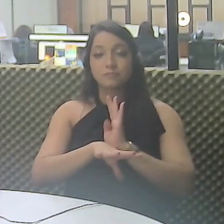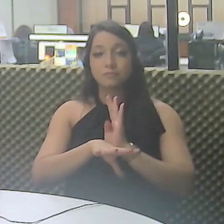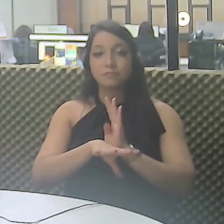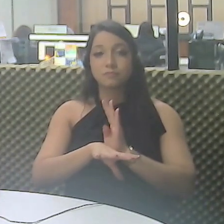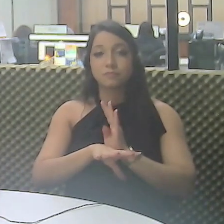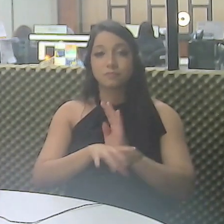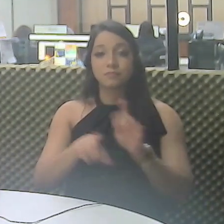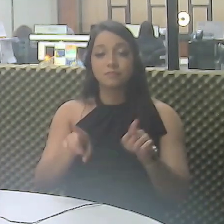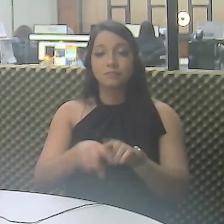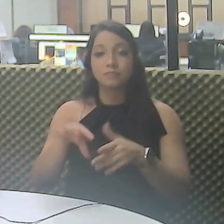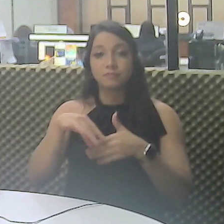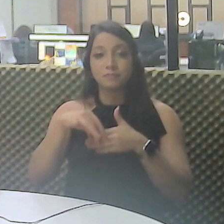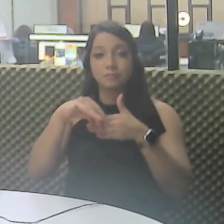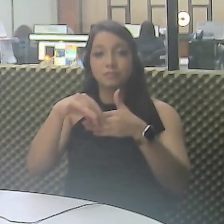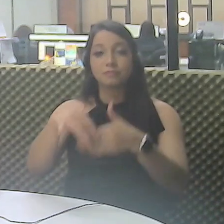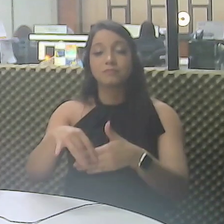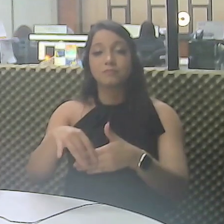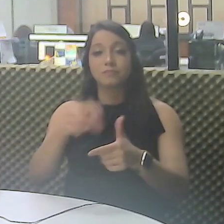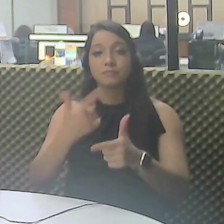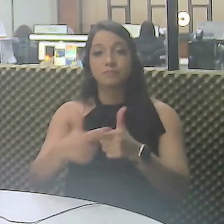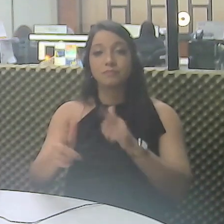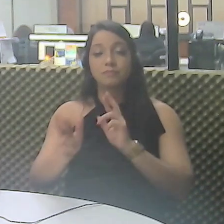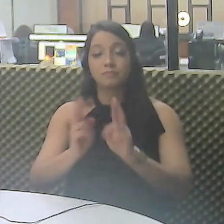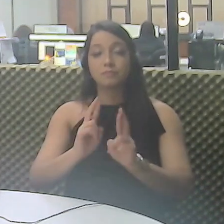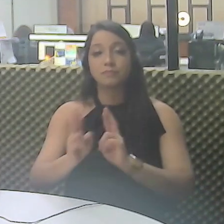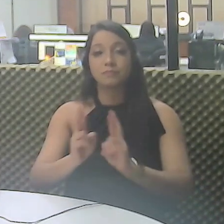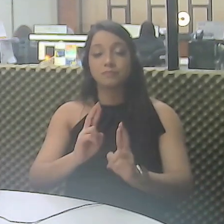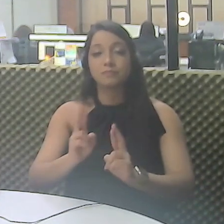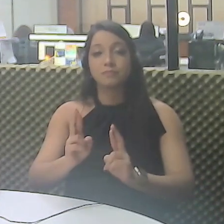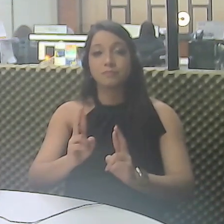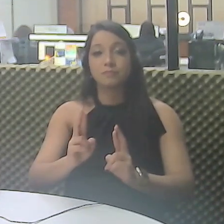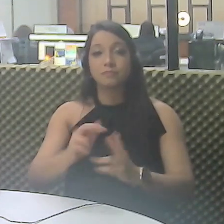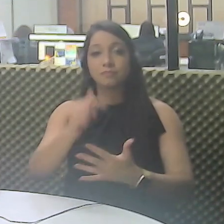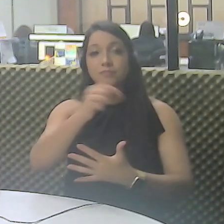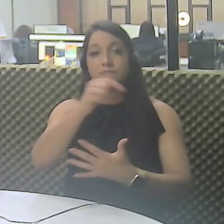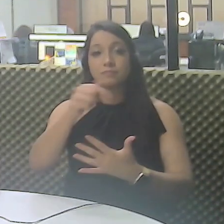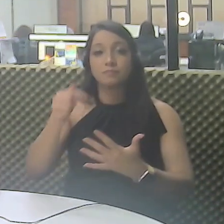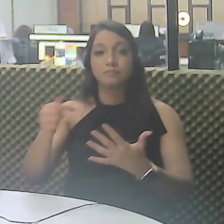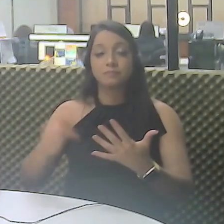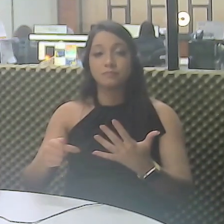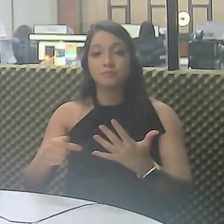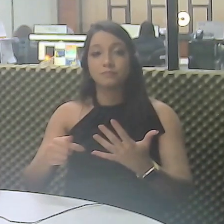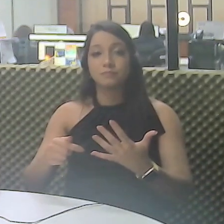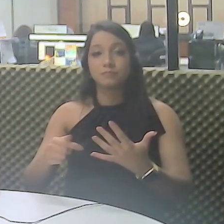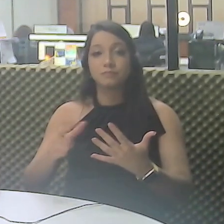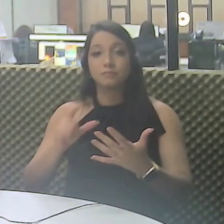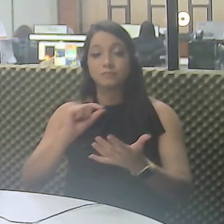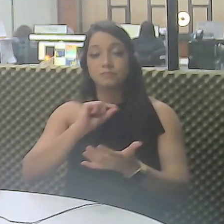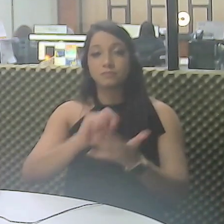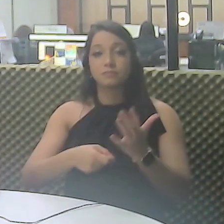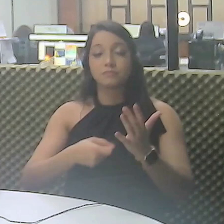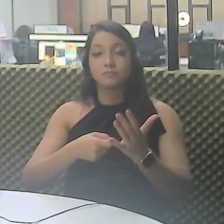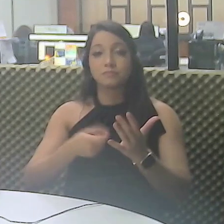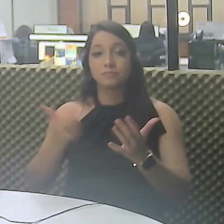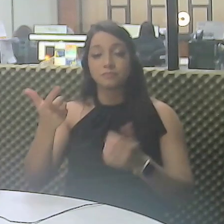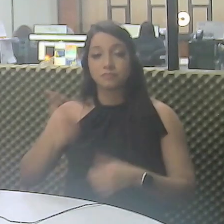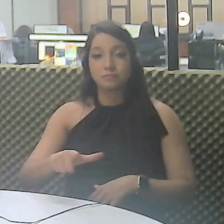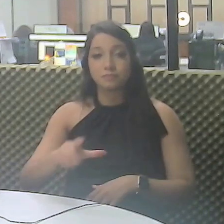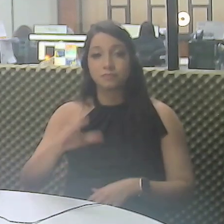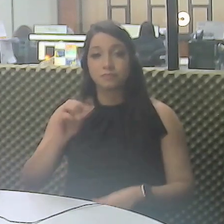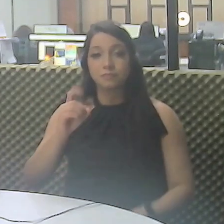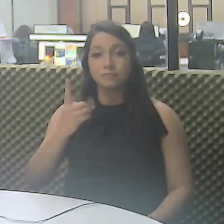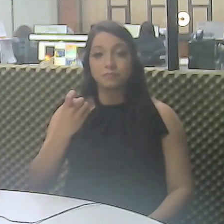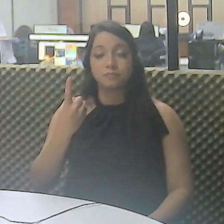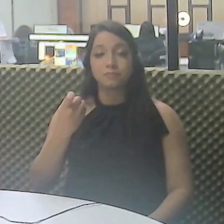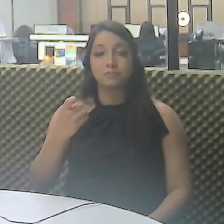benefícios, além de encaminhamentos para solucionar demandas. Entre os serviços oferecidos, tem cadastramento e recadastramento do CAD